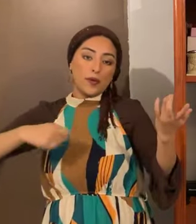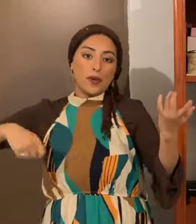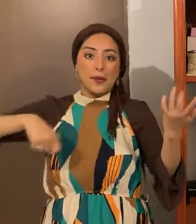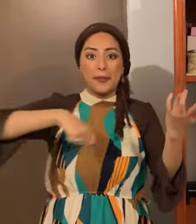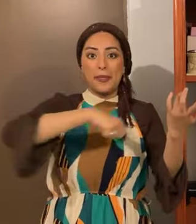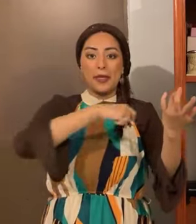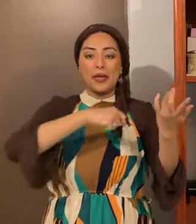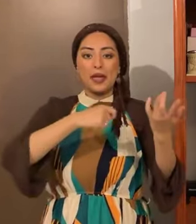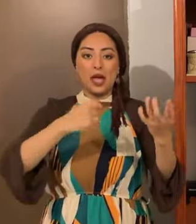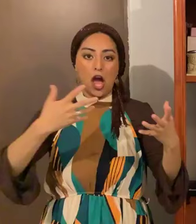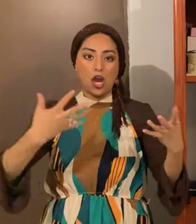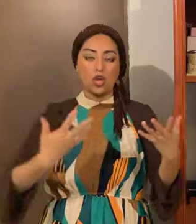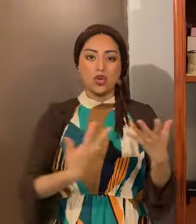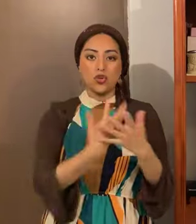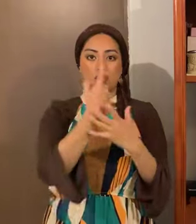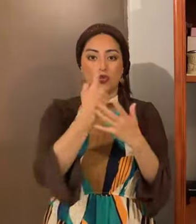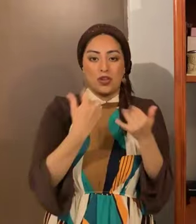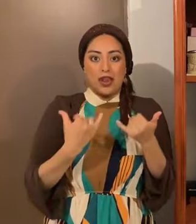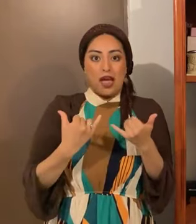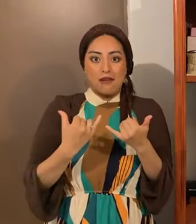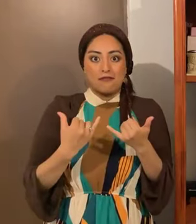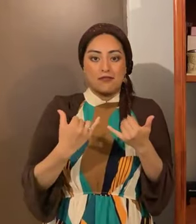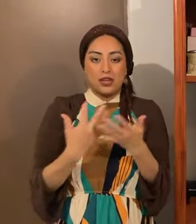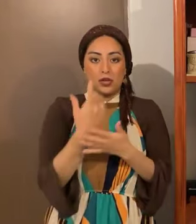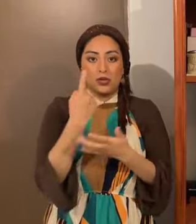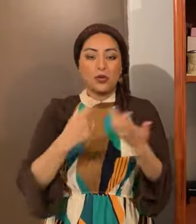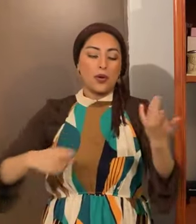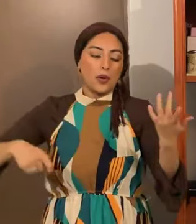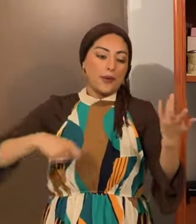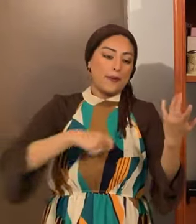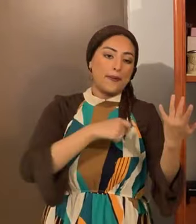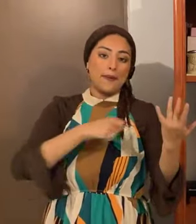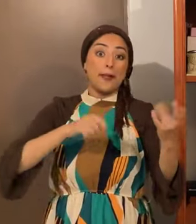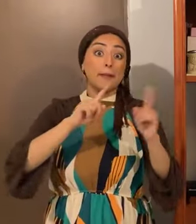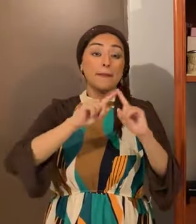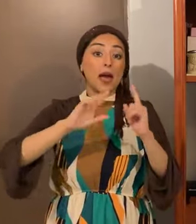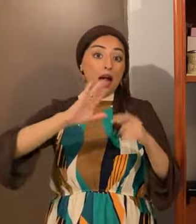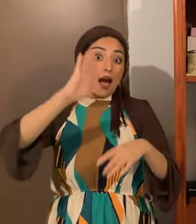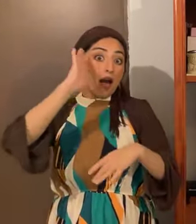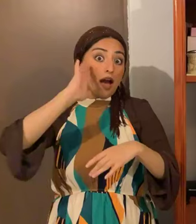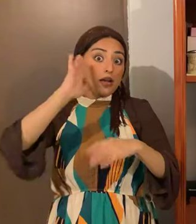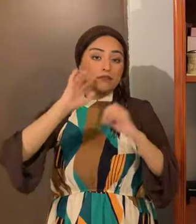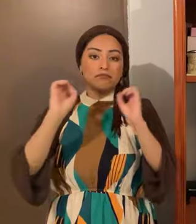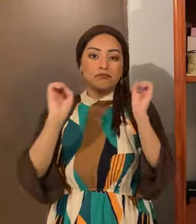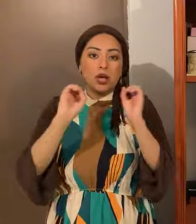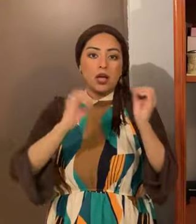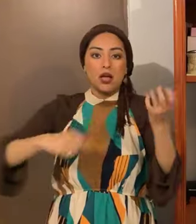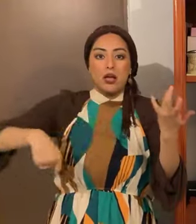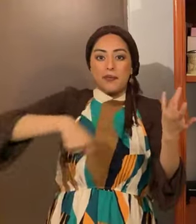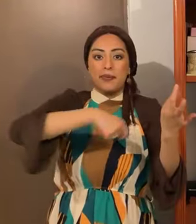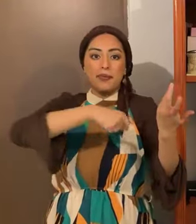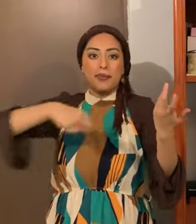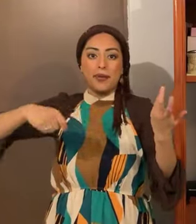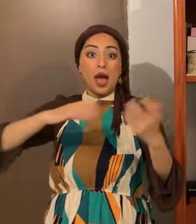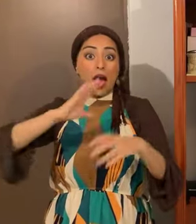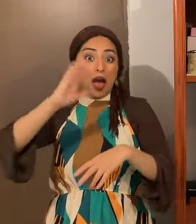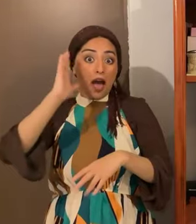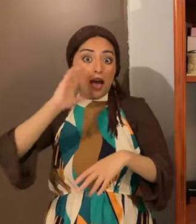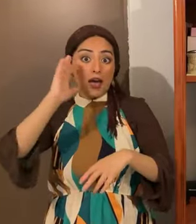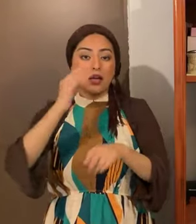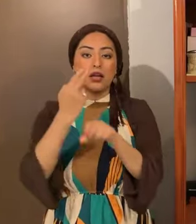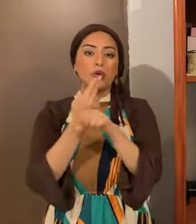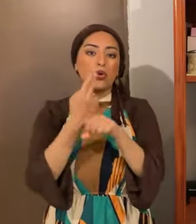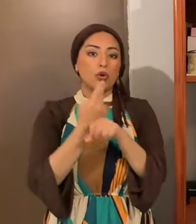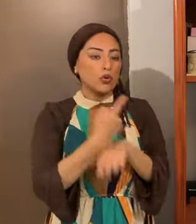es de tiempos, de años, de siglos más recientes, por supuesto, después de nuestro Adón Yahshua Mashiach. Todos estos